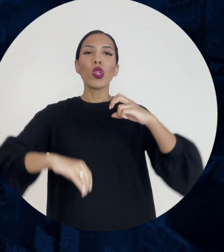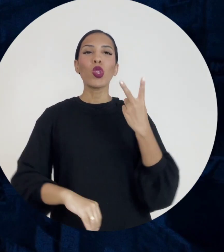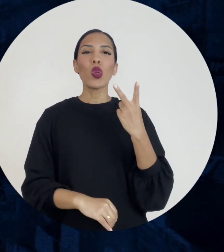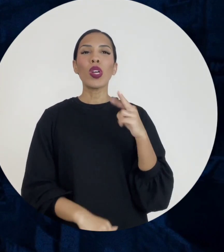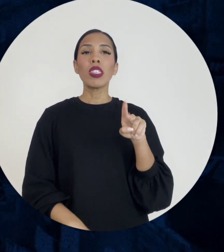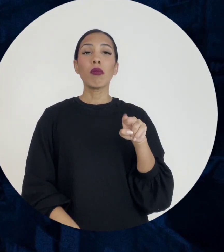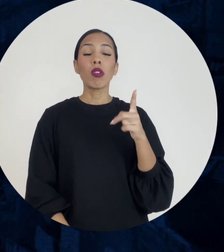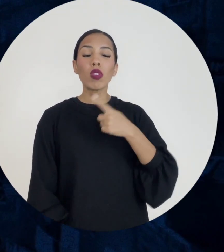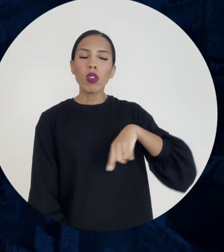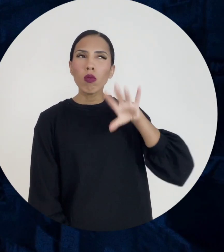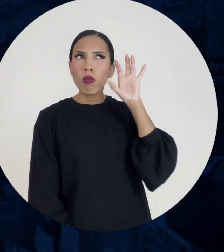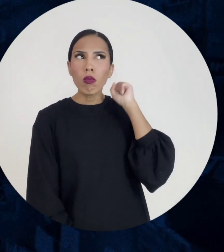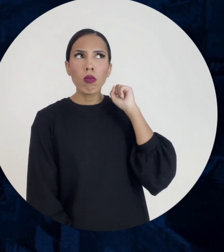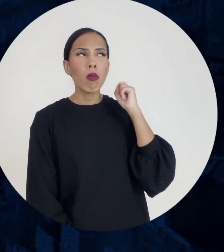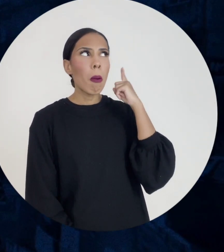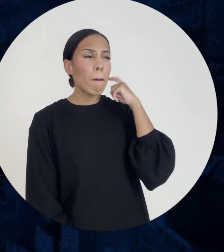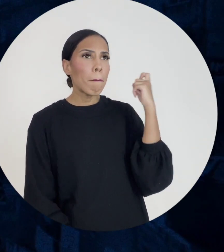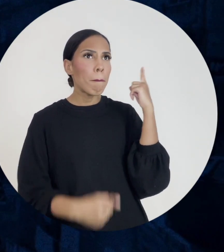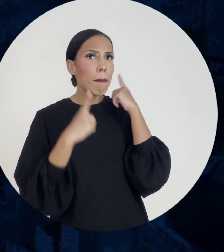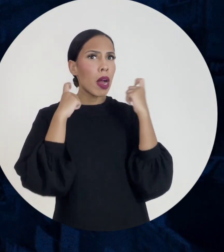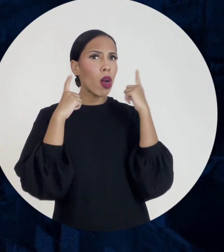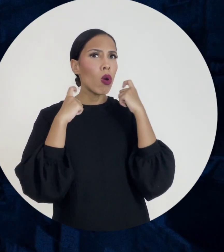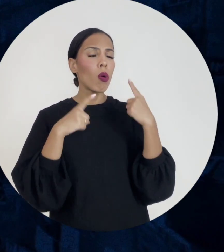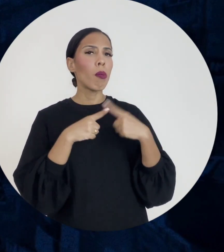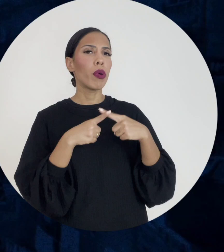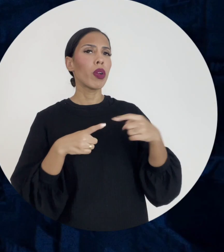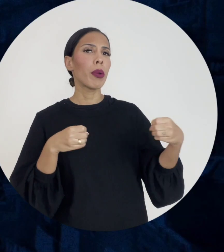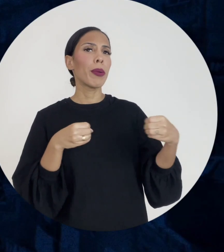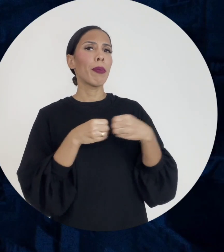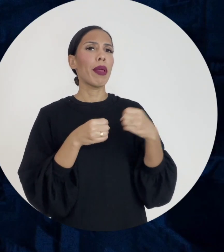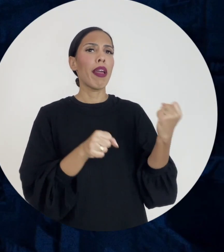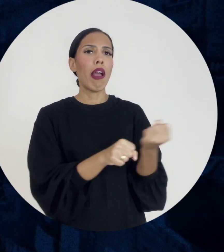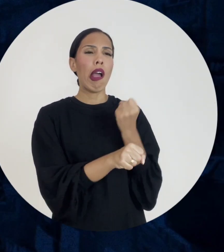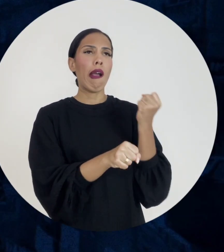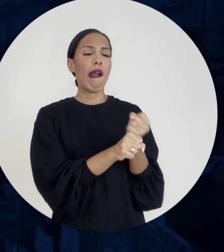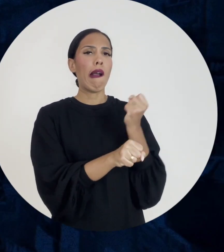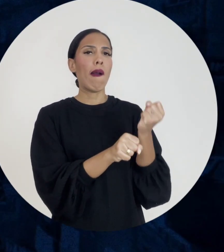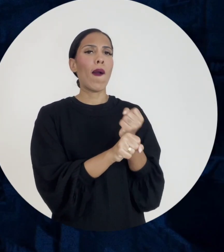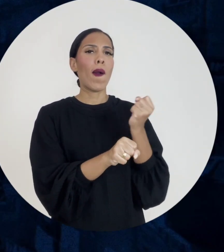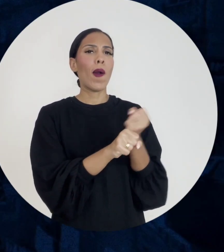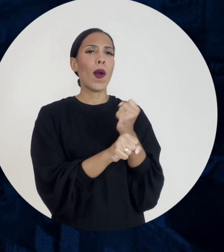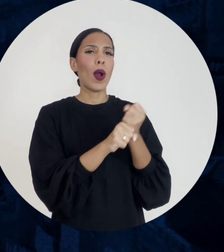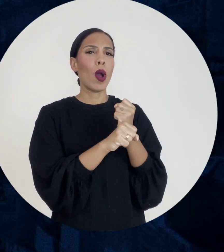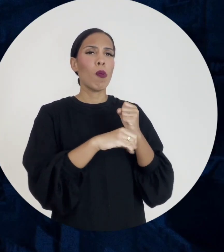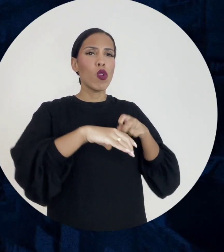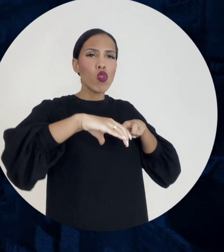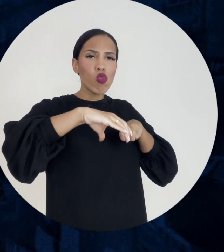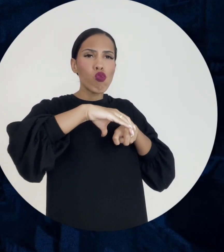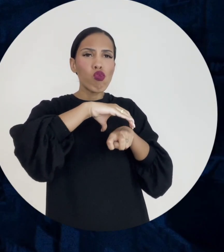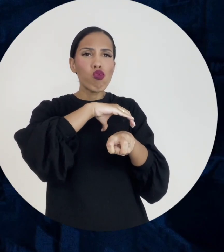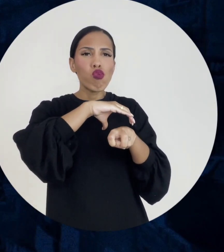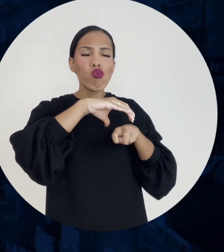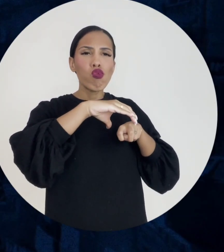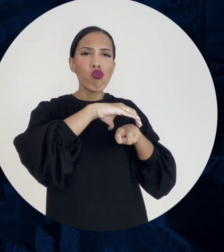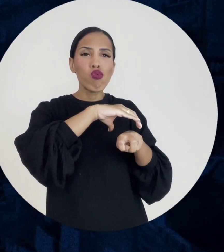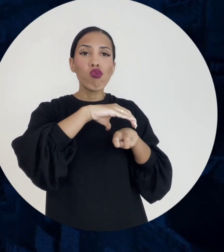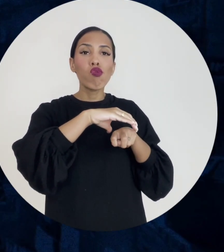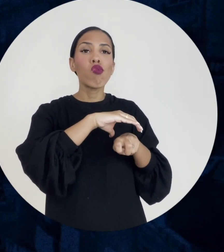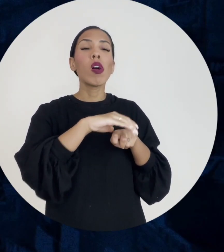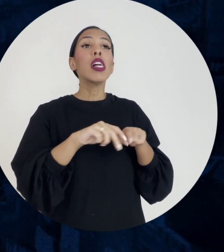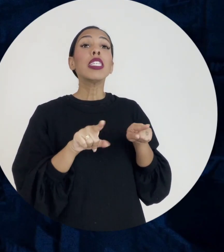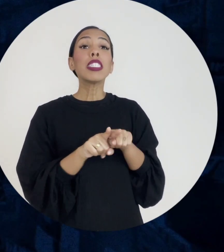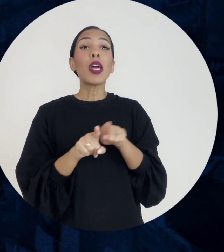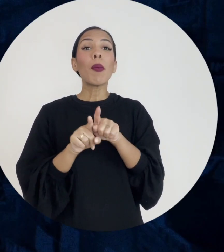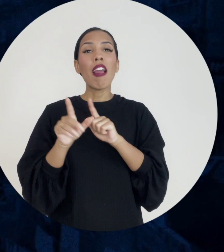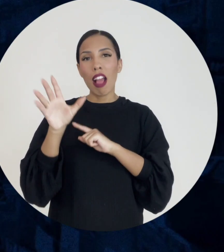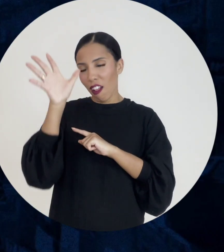Mesopotâmia. Então era muito ali perto da construção do túnel Dois Irmãos. Ali no Frangão era uma